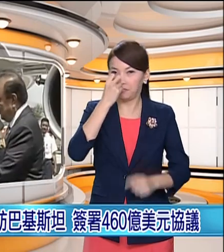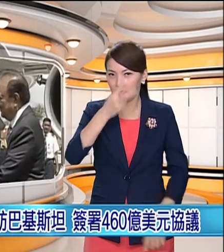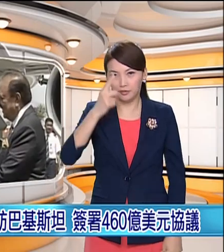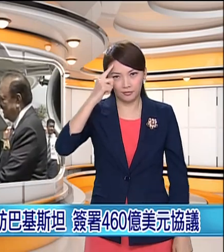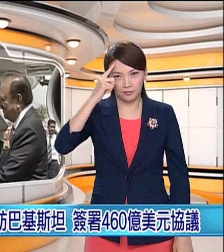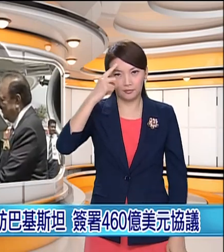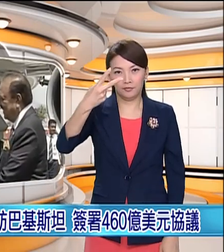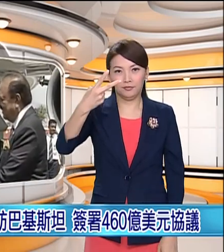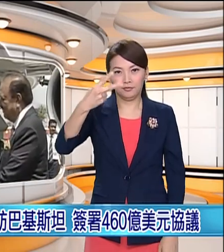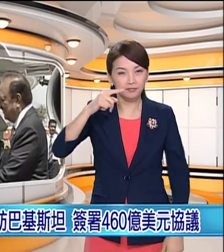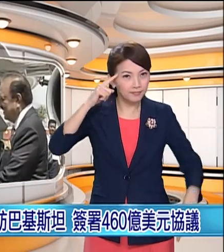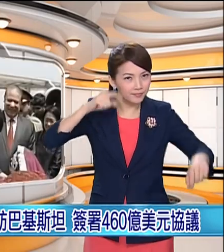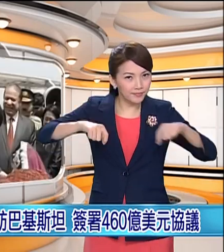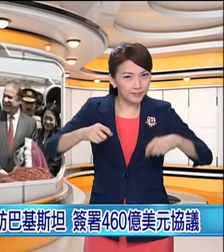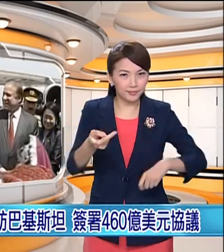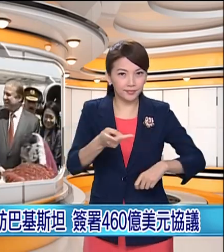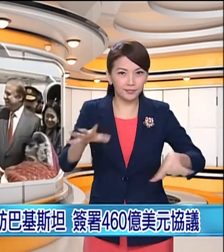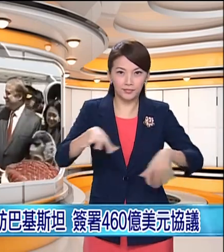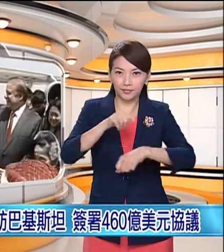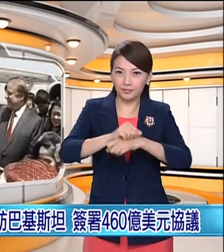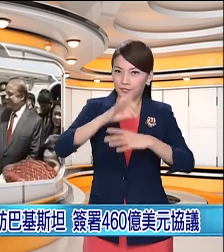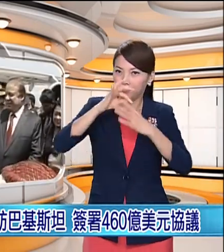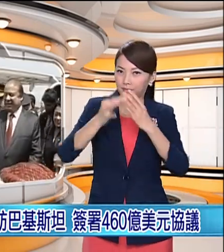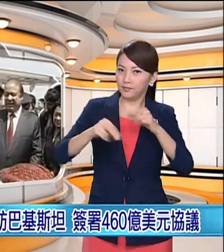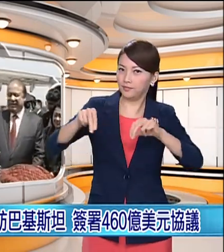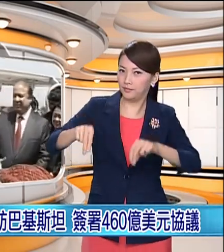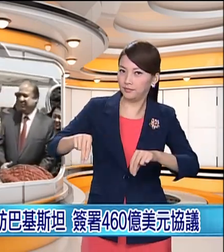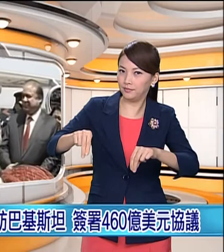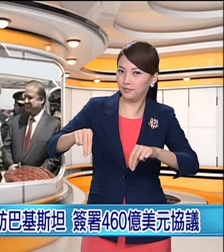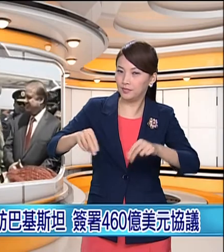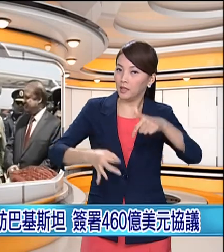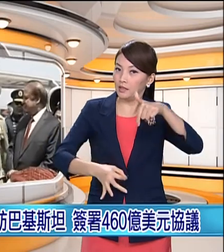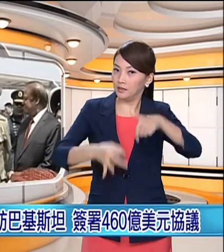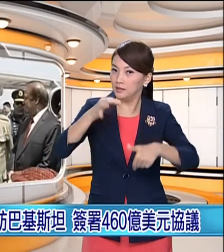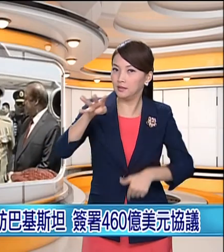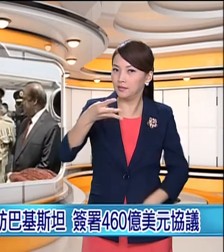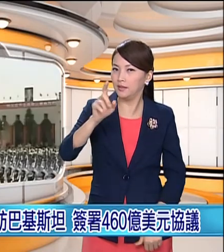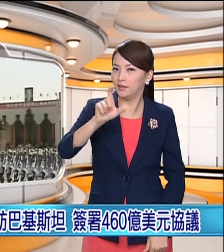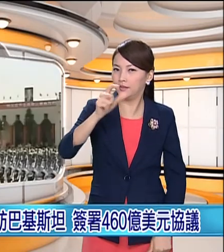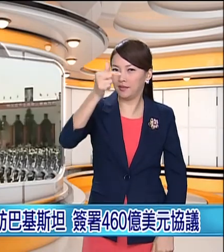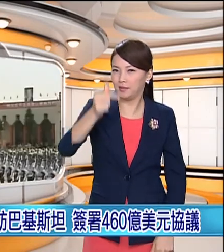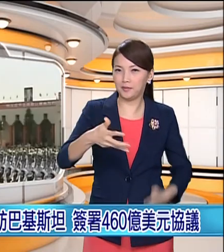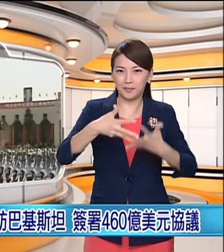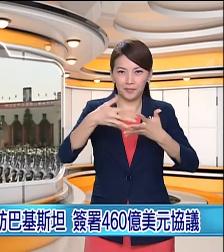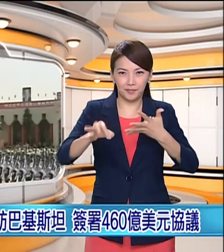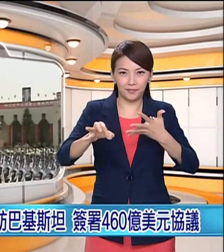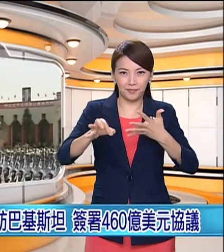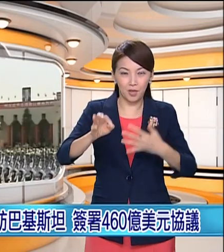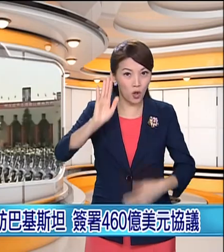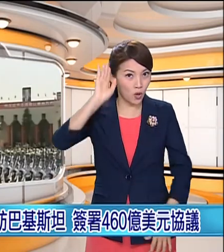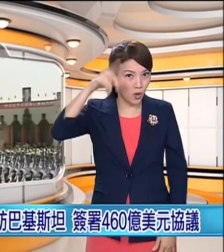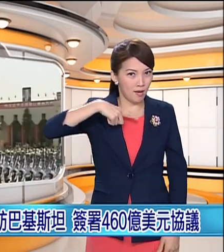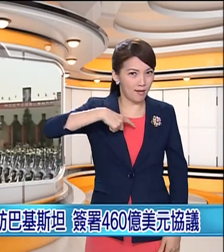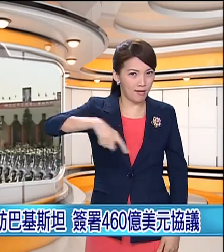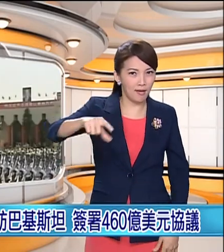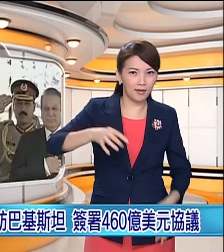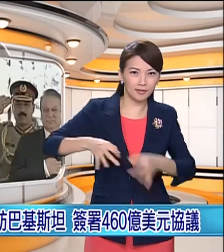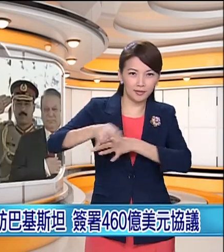为期2天的国事访问。他此行将跟巴国签署价值约460亿美元的合作协议，推